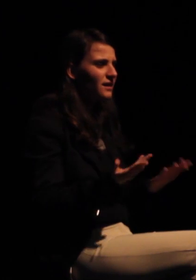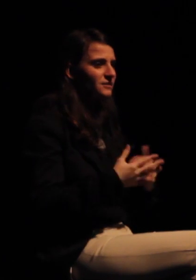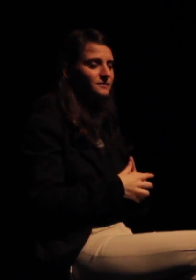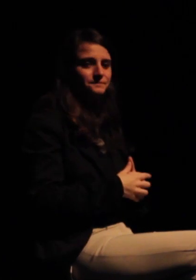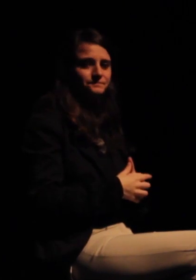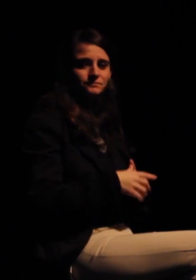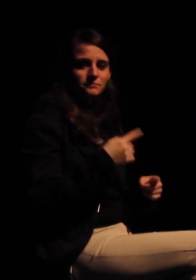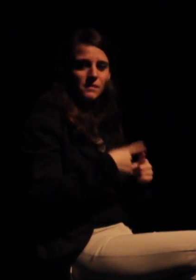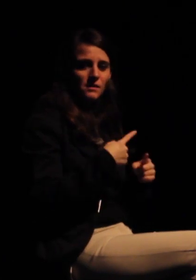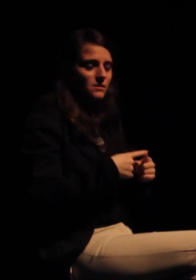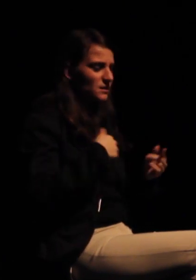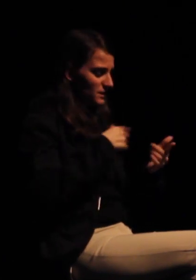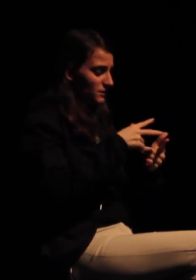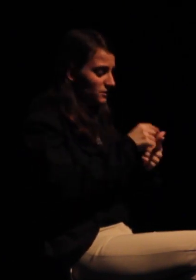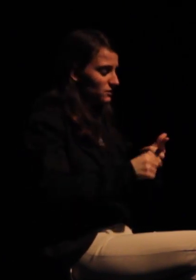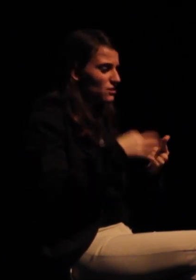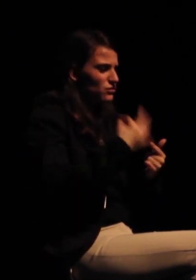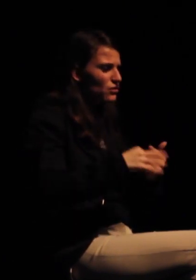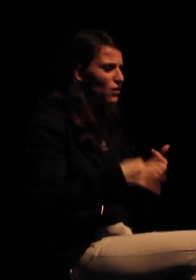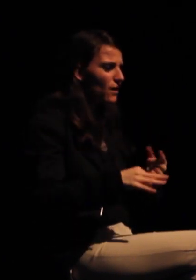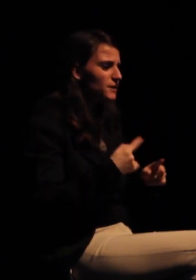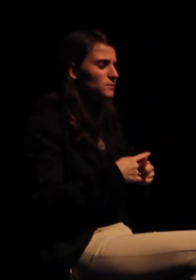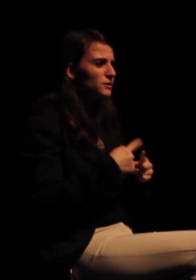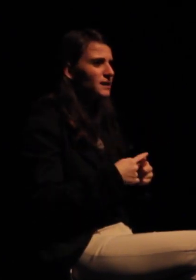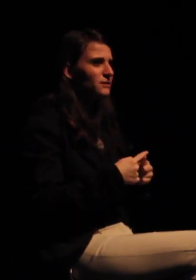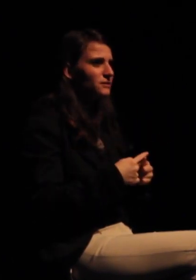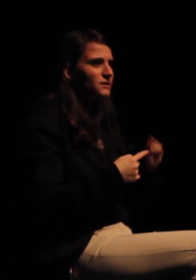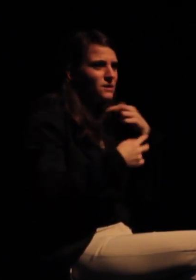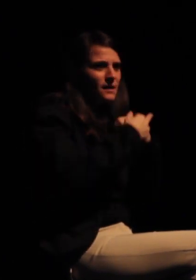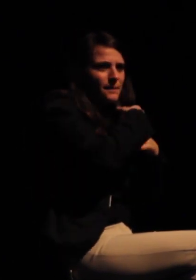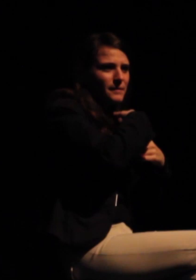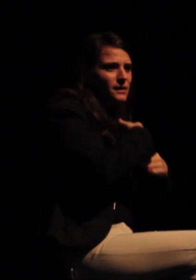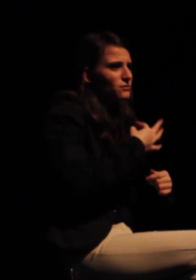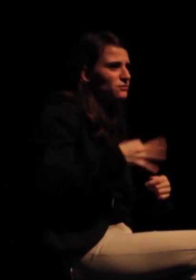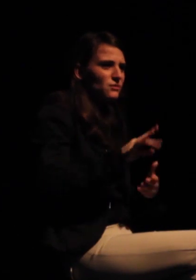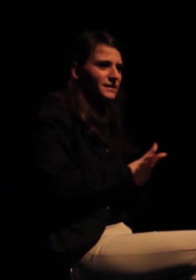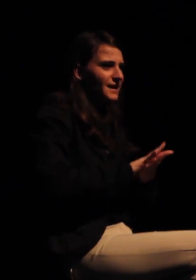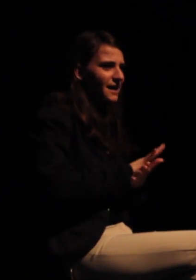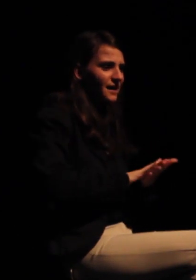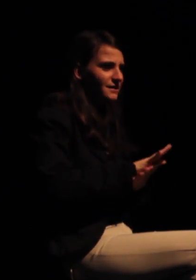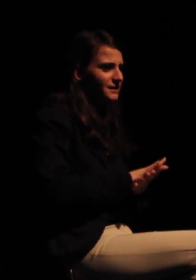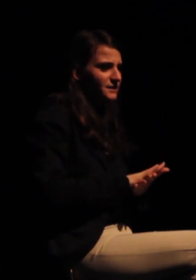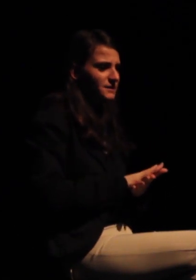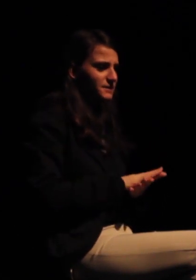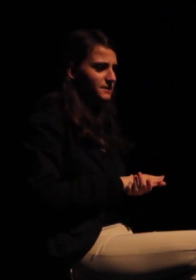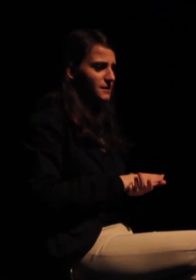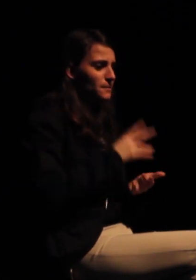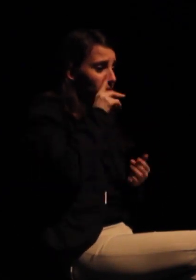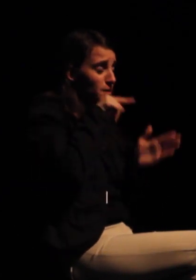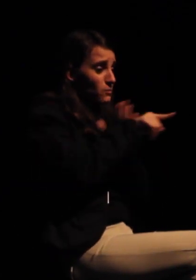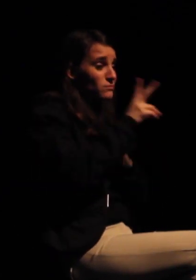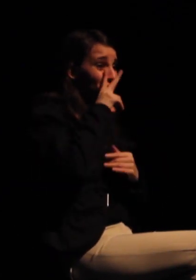eu corto o dedo dói e quando eu corto o cabelo não dói? As minhas perguntas eram